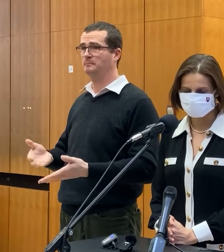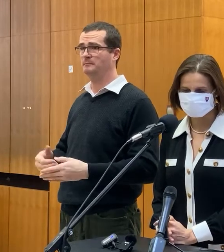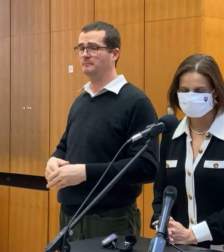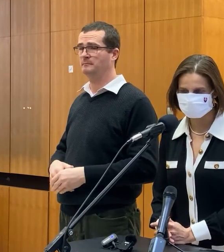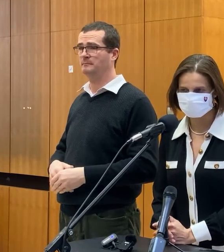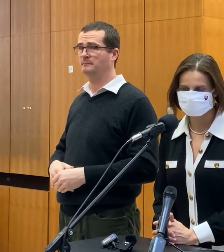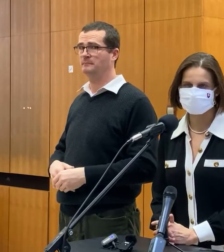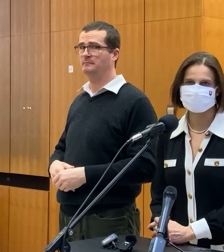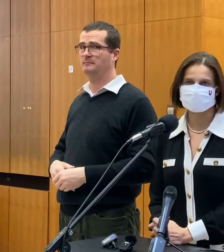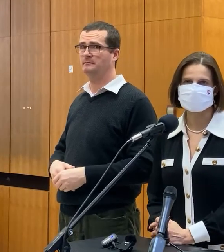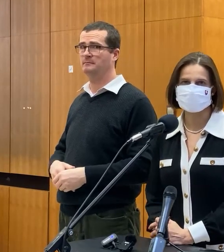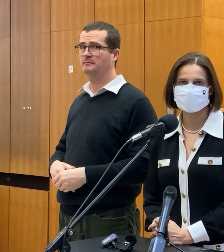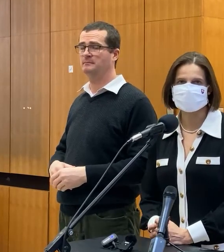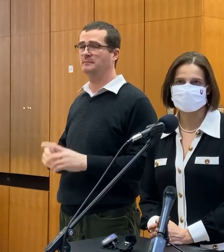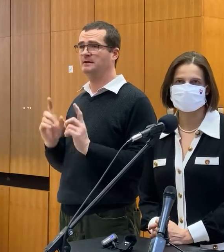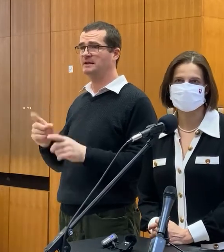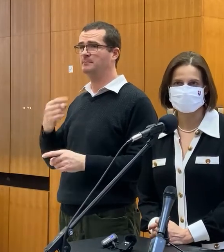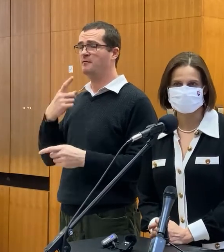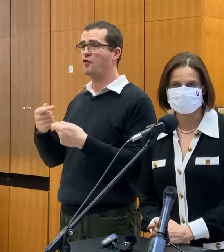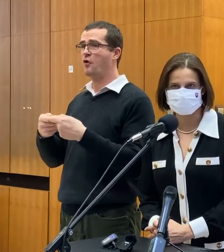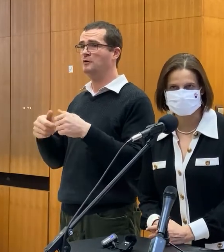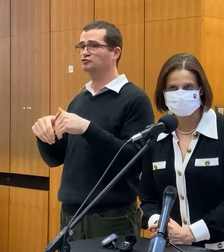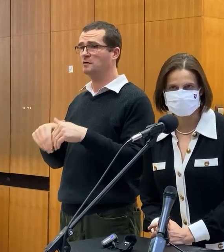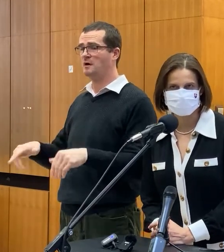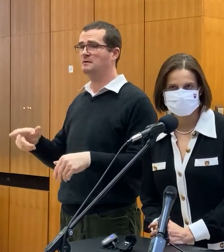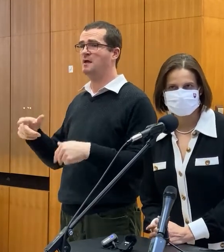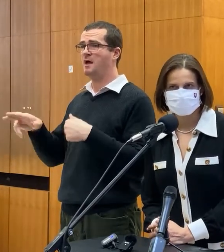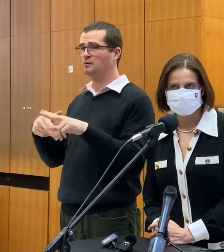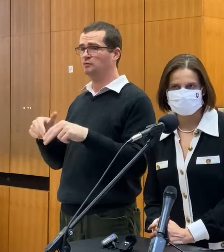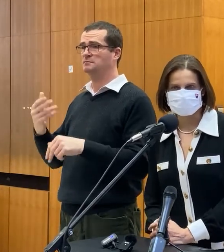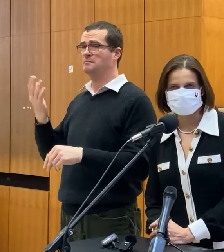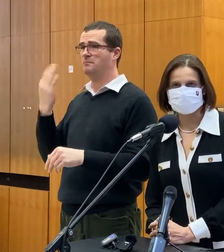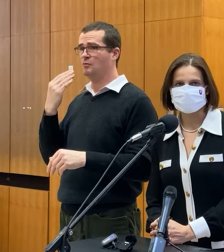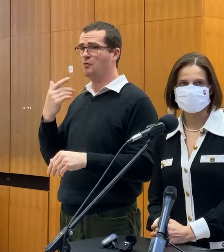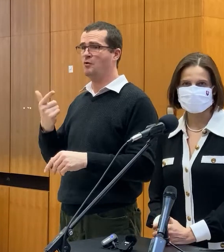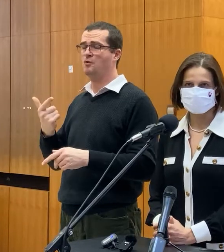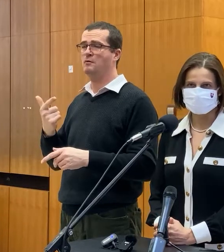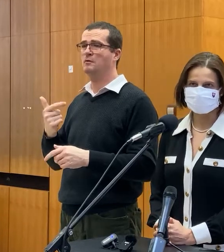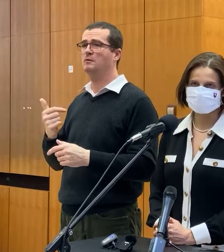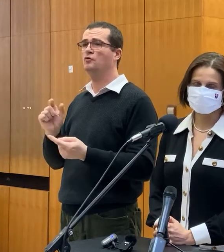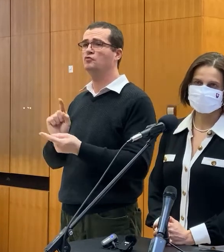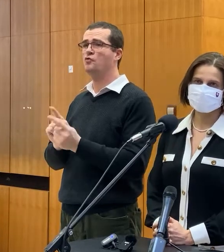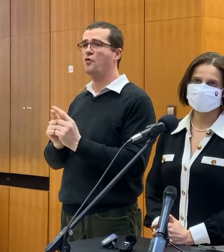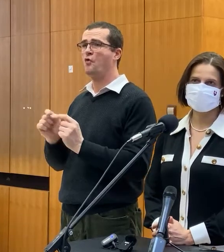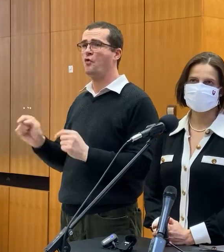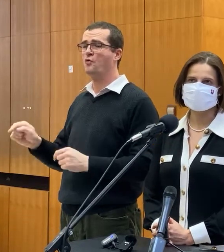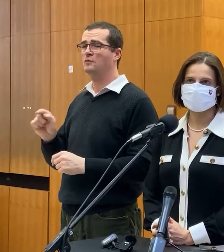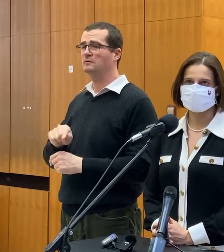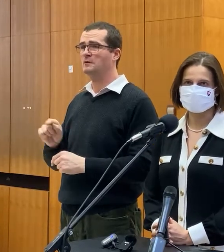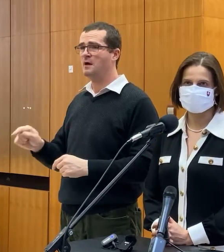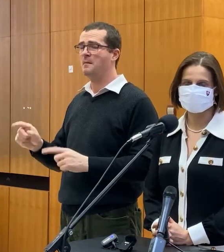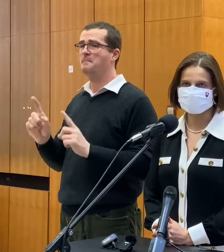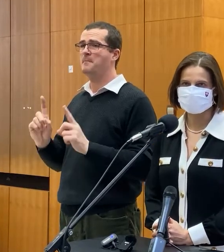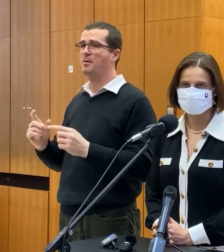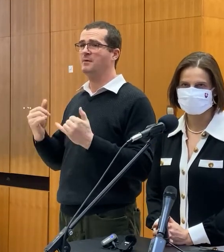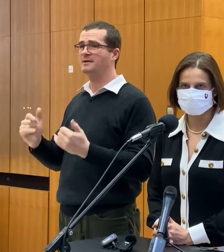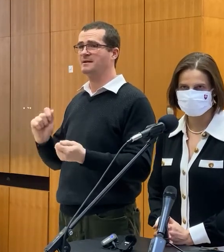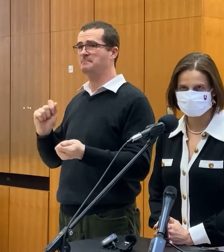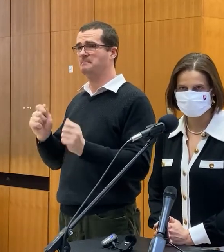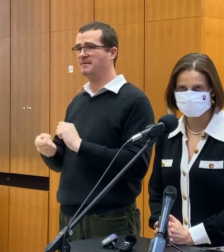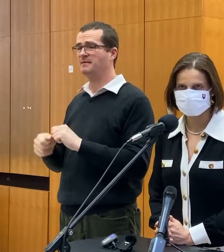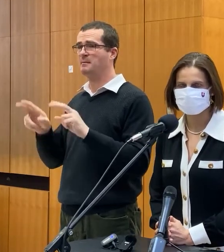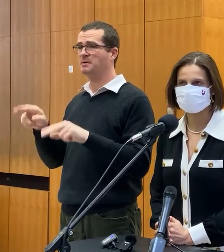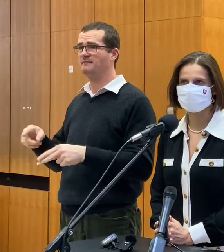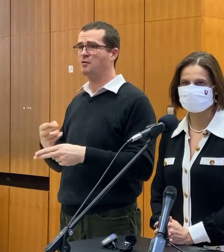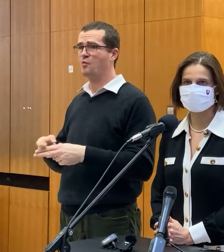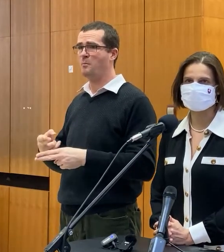Takto ako treba povedať, že na koaličnej rade bola o tom debata a nedošlo k zhode, že by sa mala teraz zmeniť právna